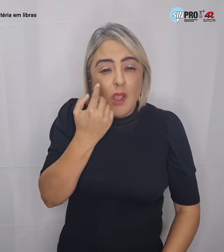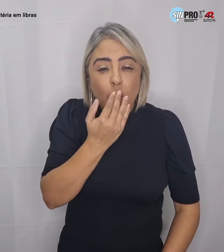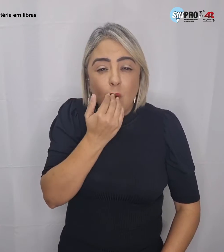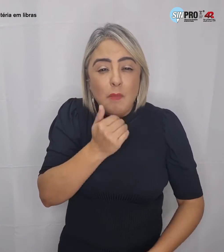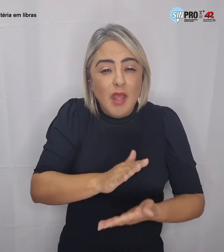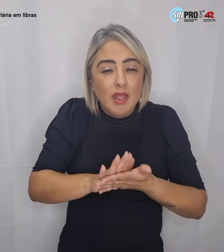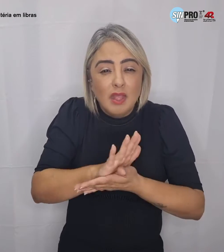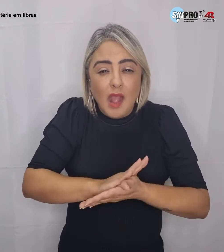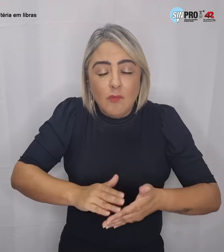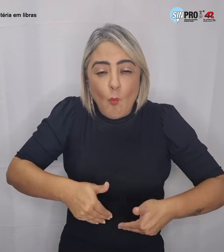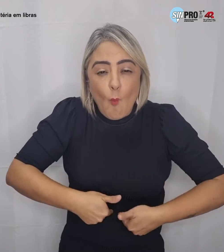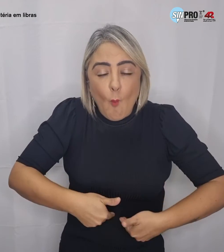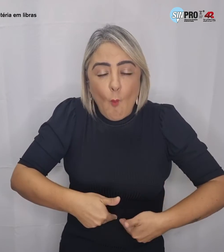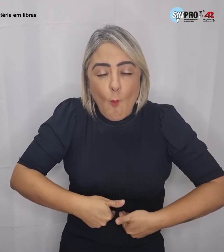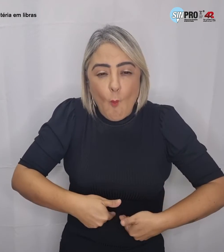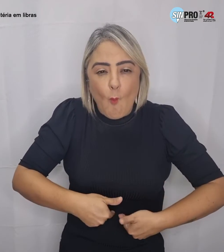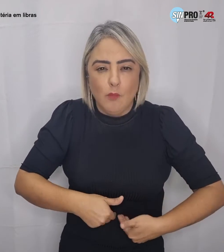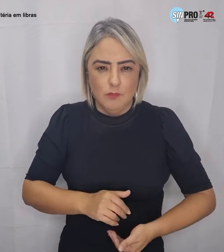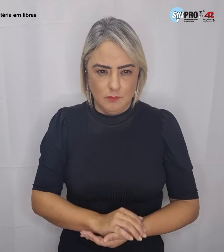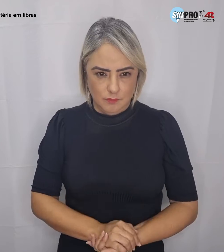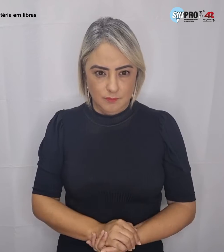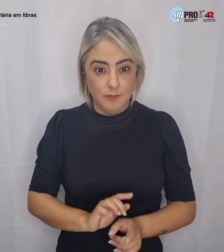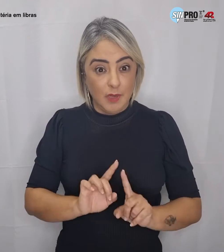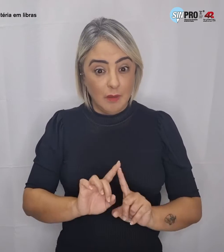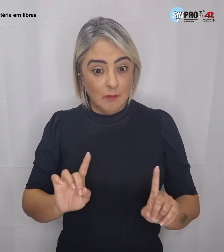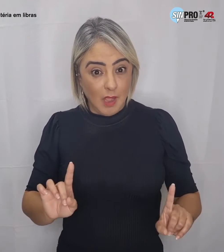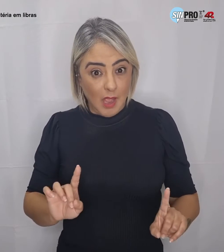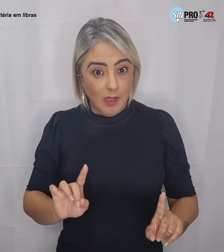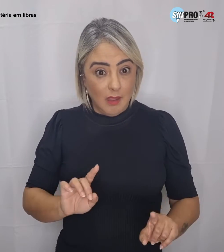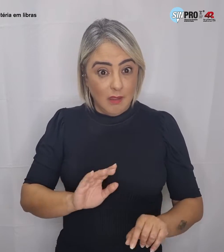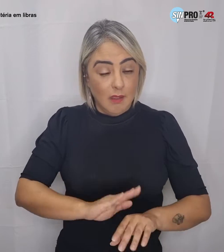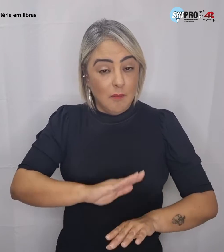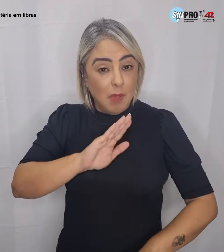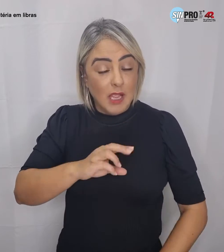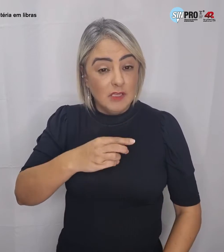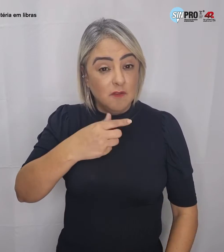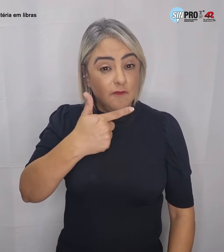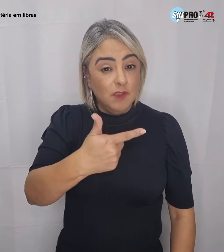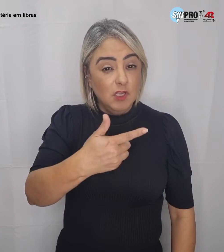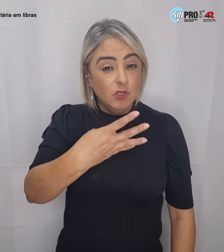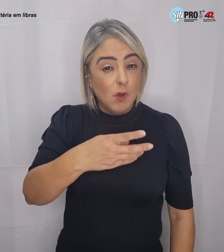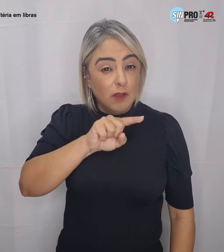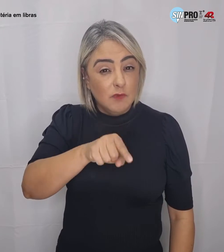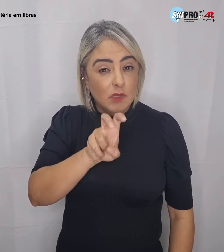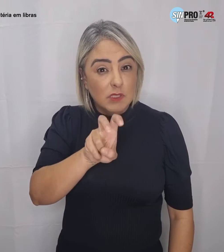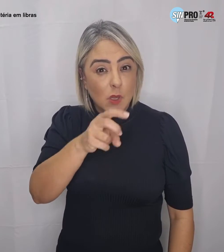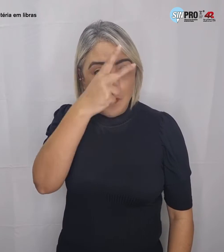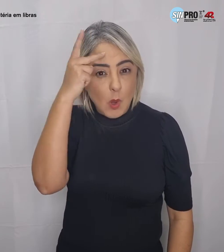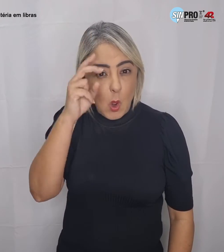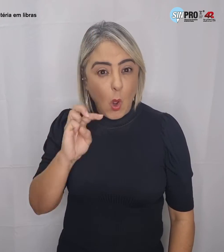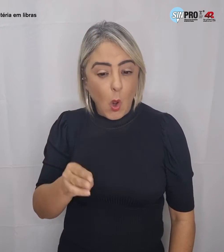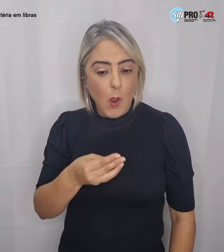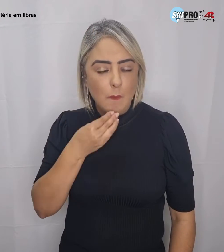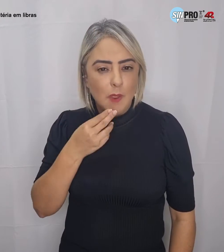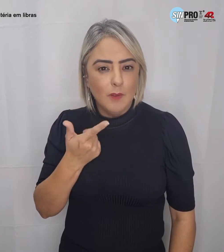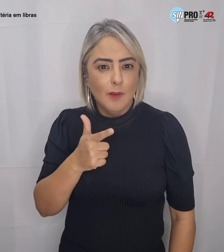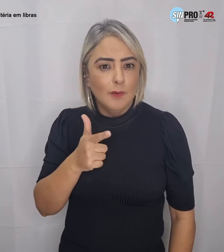sem ter o que comer em alguns dias. Mas, 24,5 milhões não têm